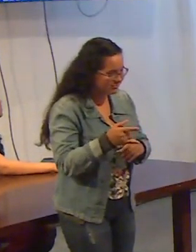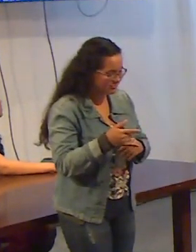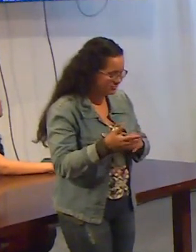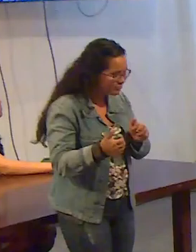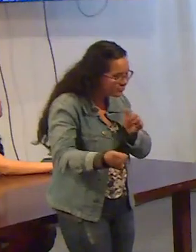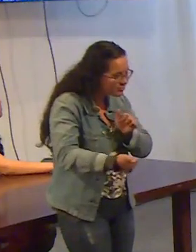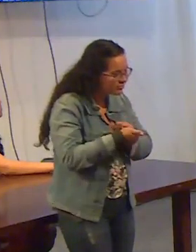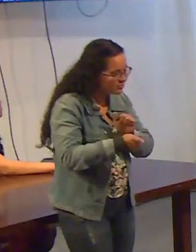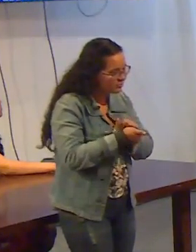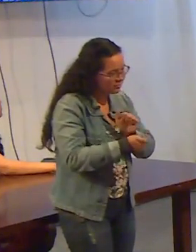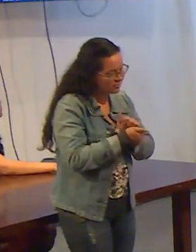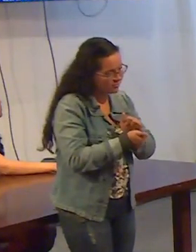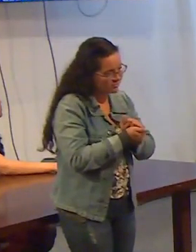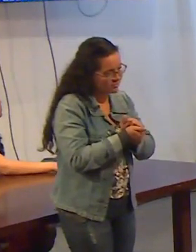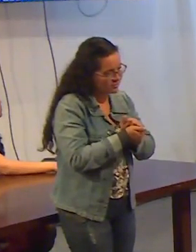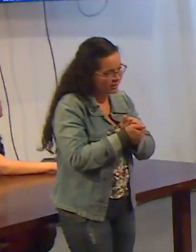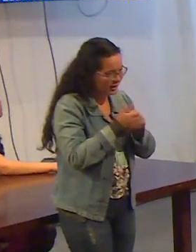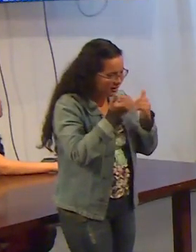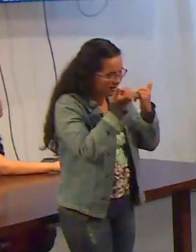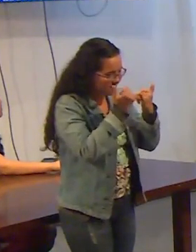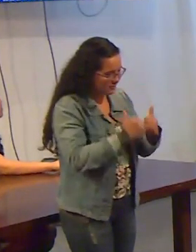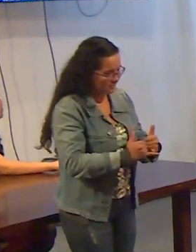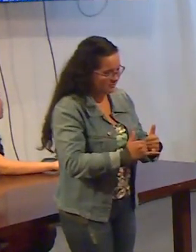acompañando este final.